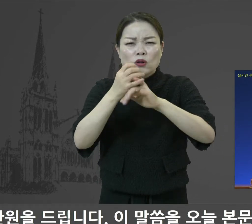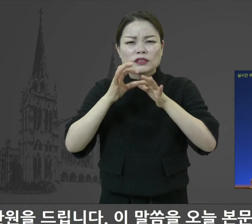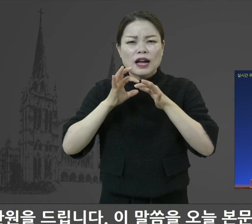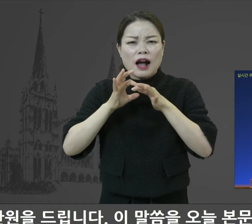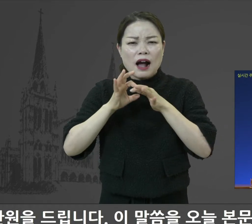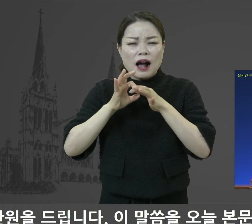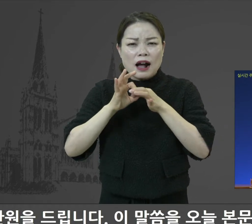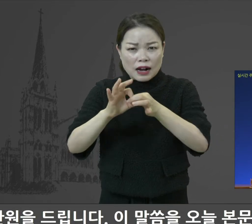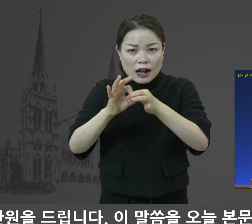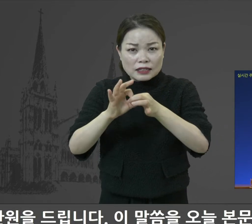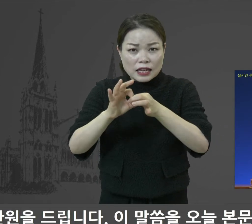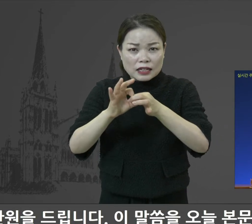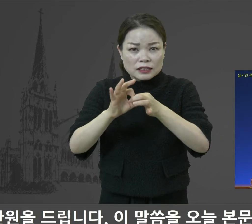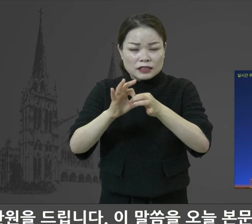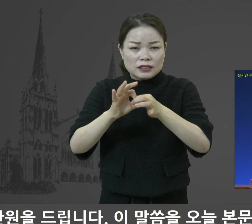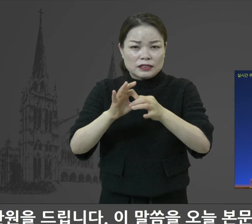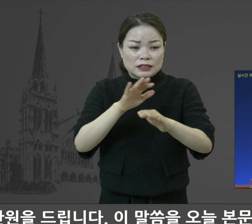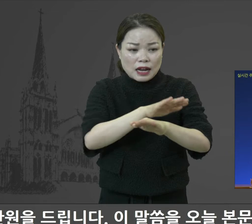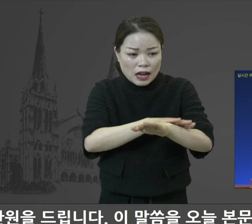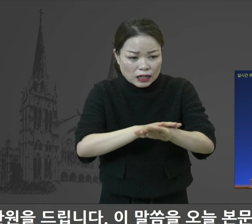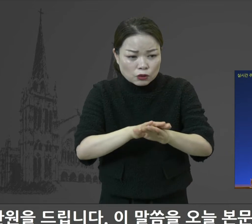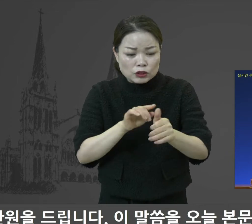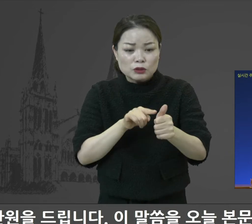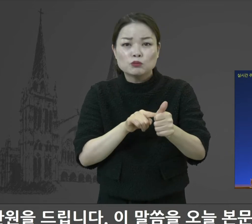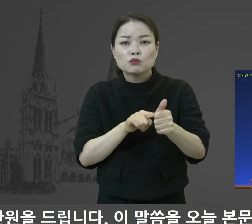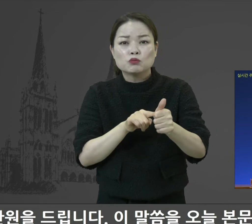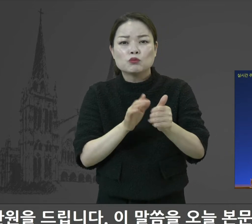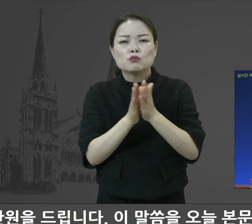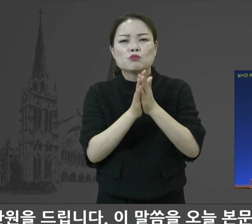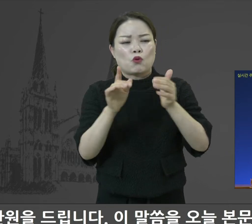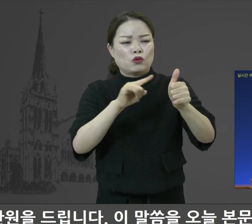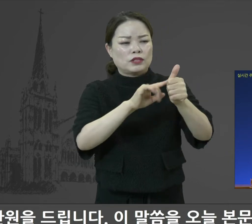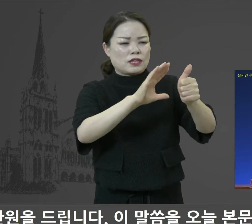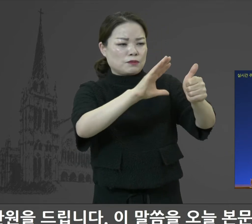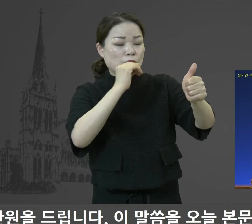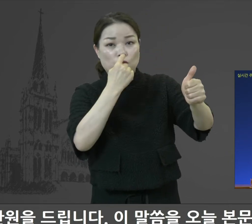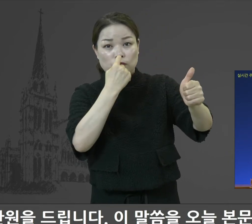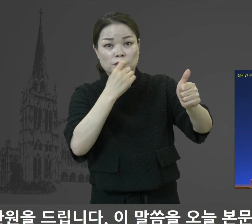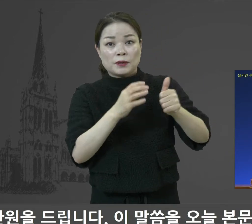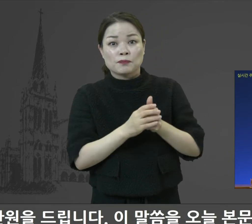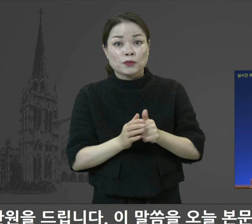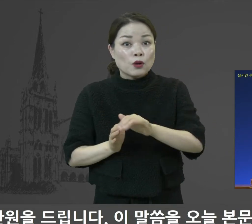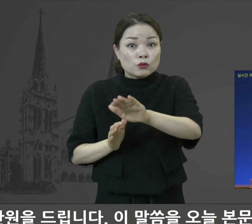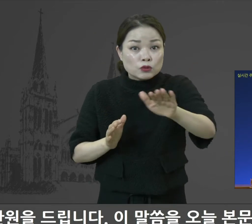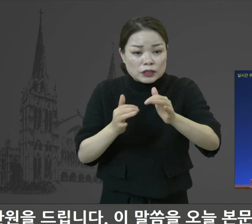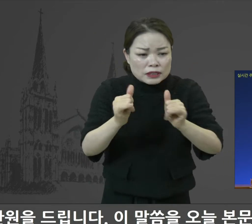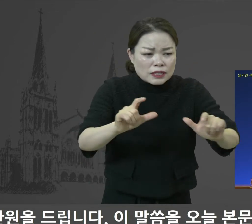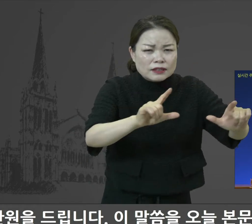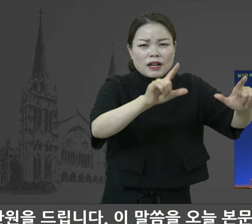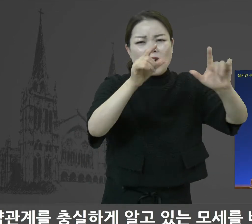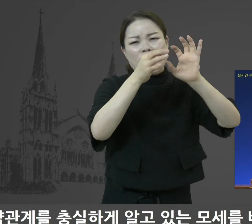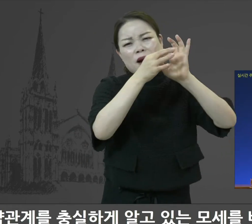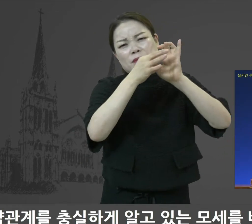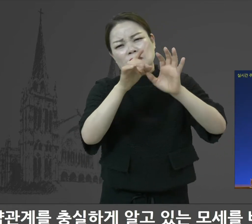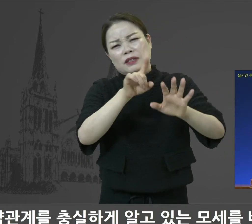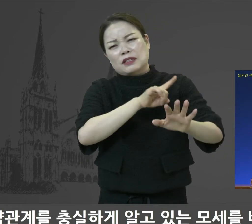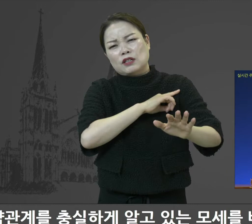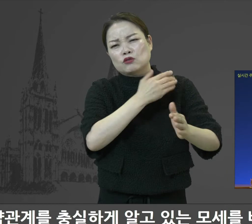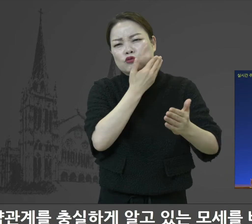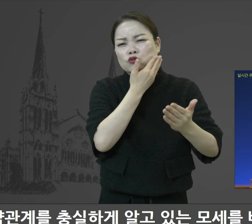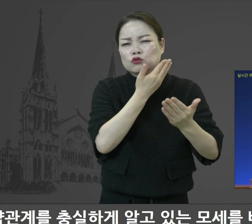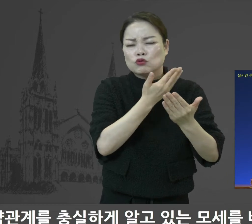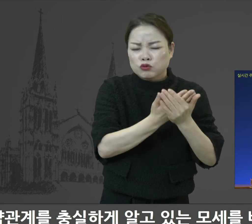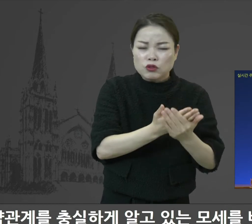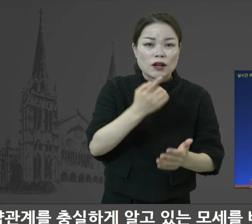관계를 충실하게 알고 있는 모세를 배울 수 있기 때문입니다. 그리고 우리도 우리 인생 살아가는 동안 가장 소중히